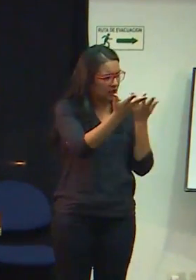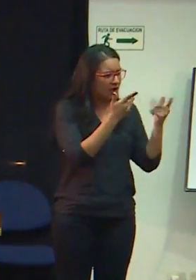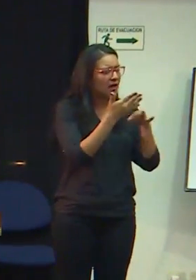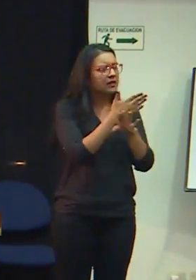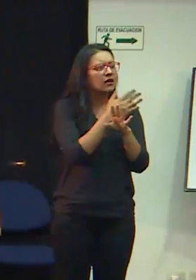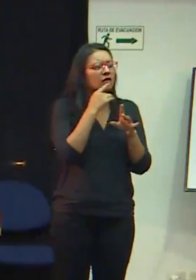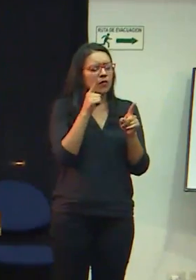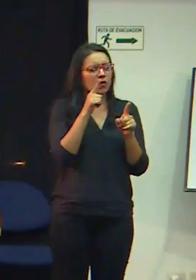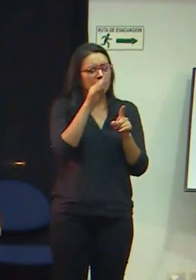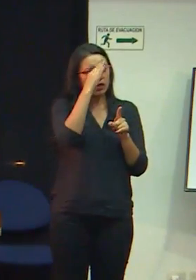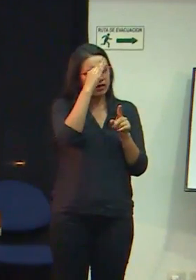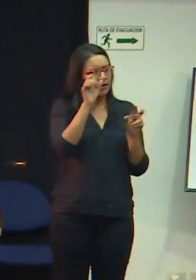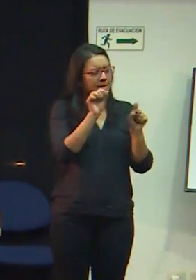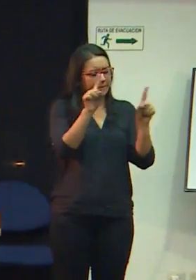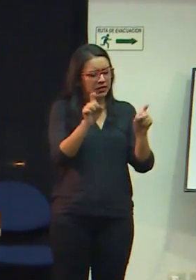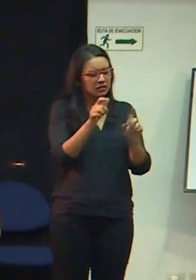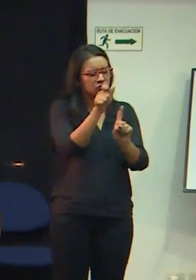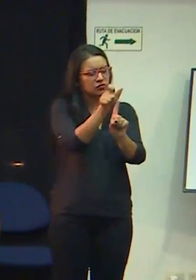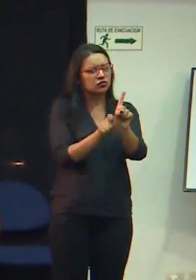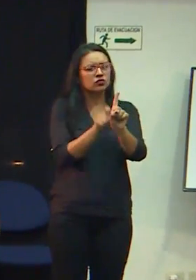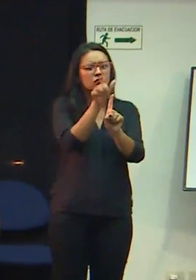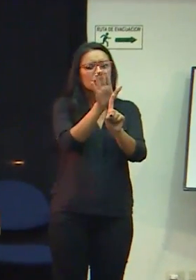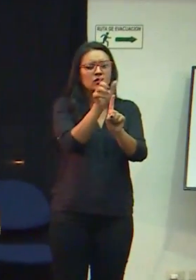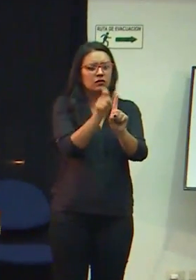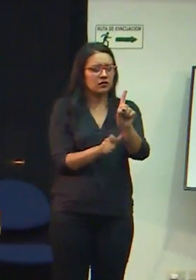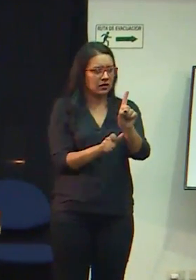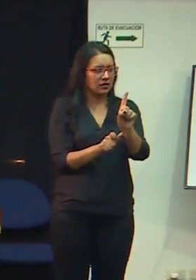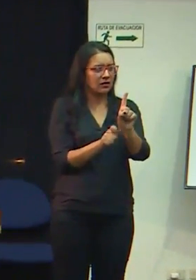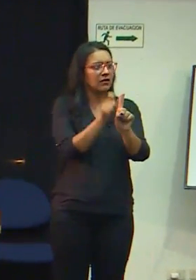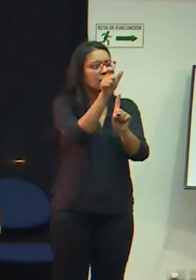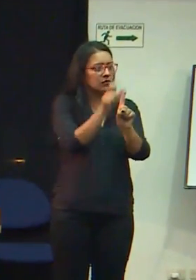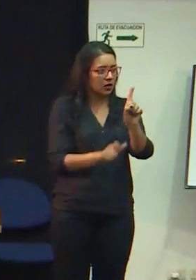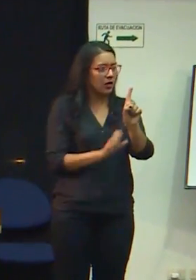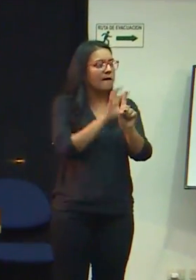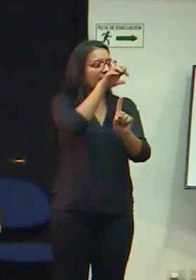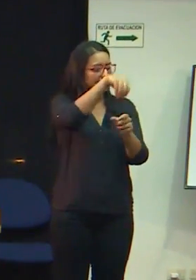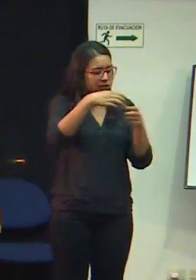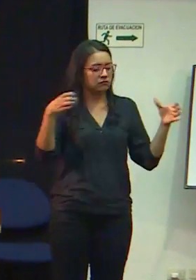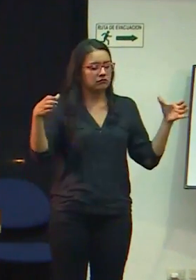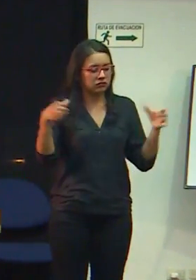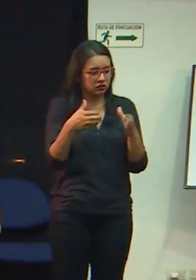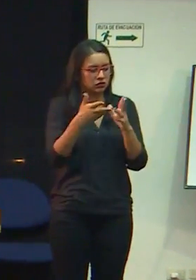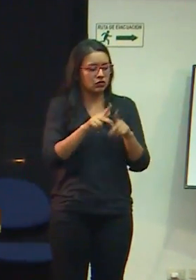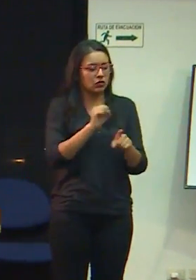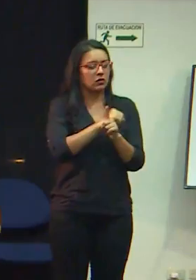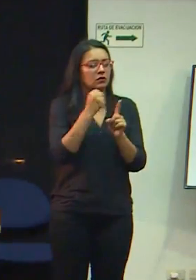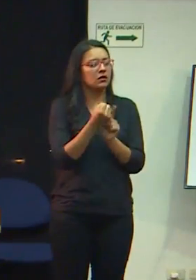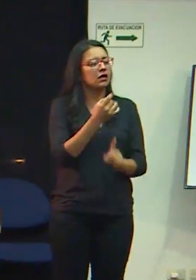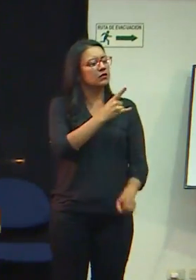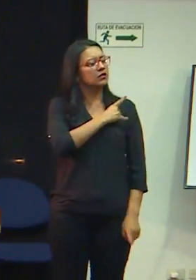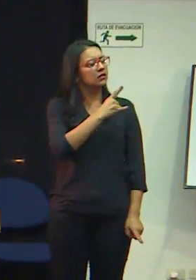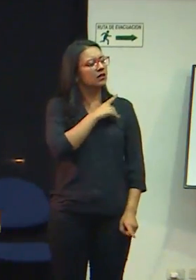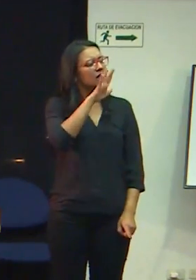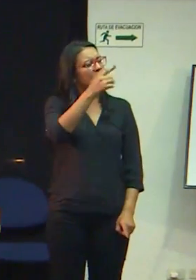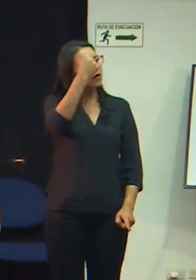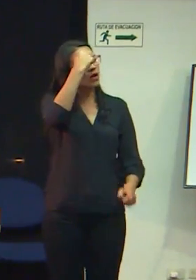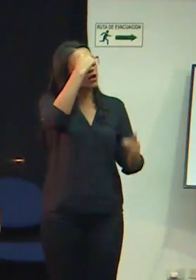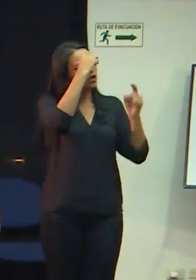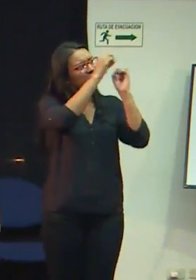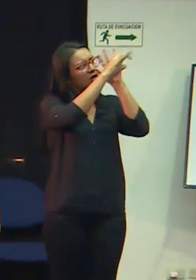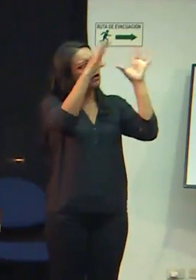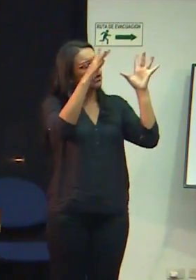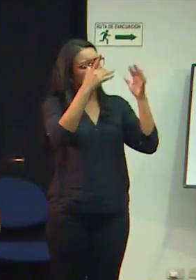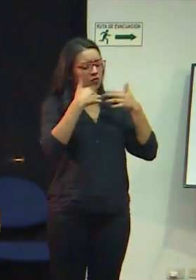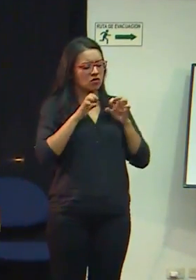un cuestionamiento frente al sujeto que hace parte de la movilización social en la universidad y esa idealización de ser de